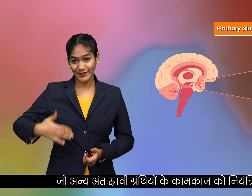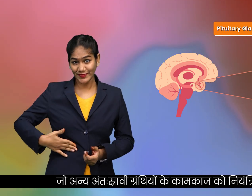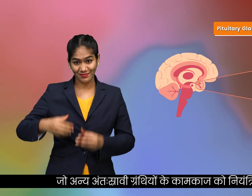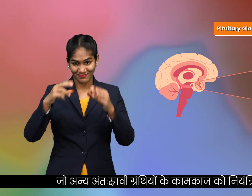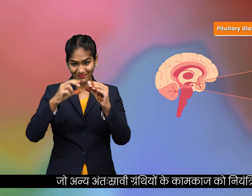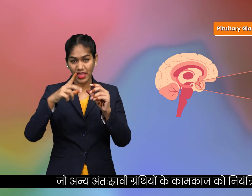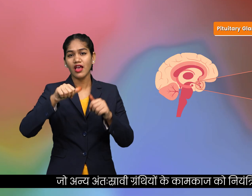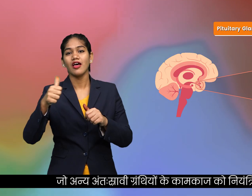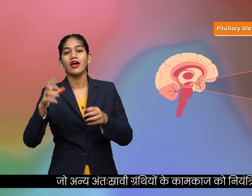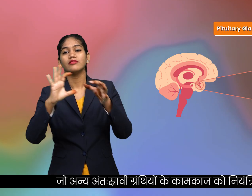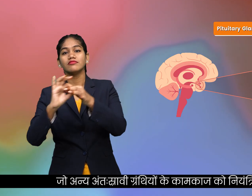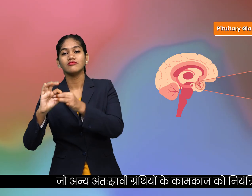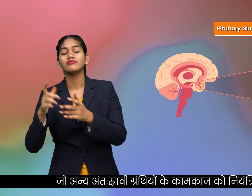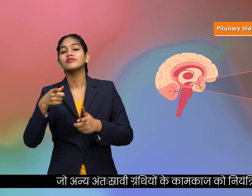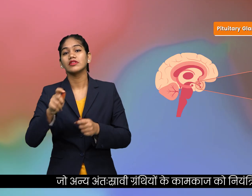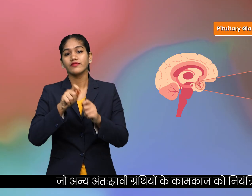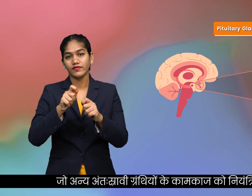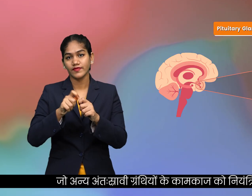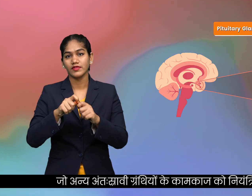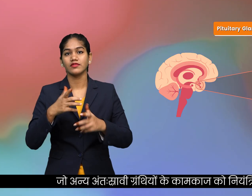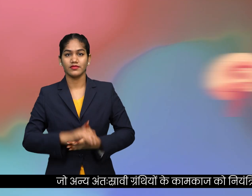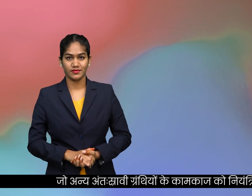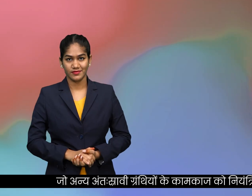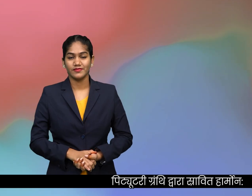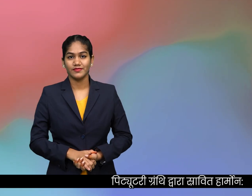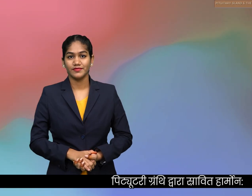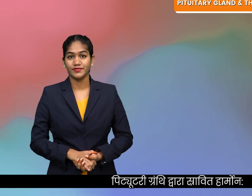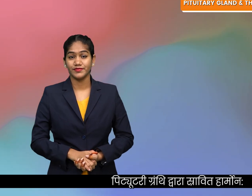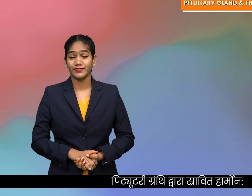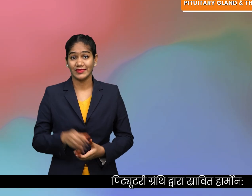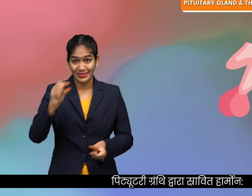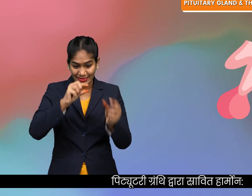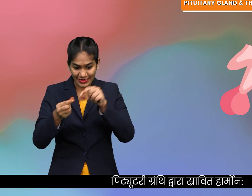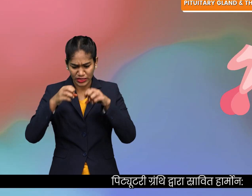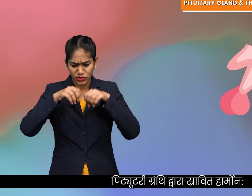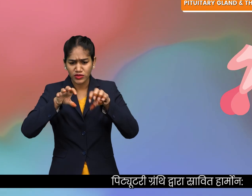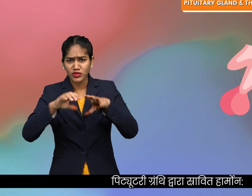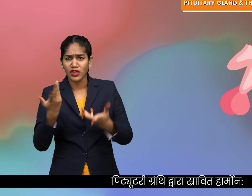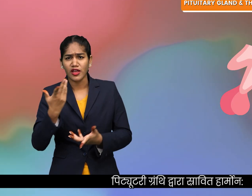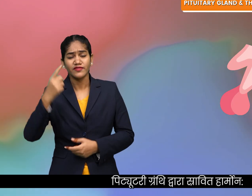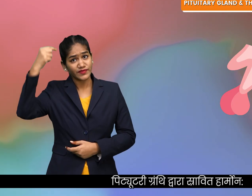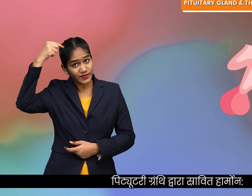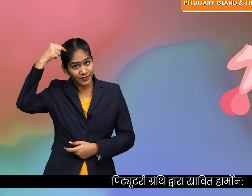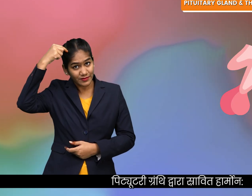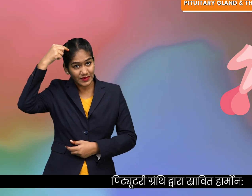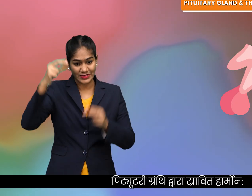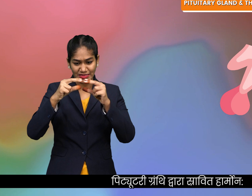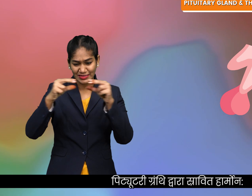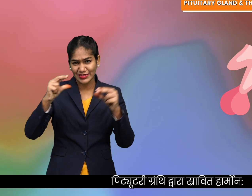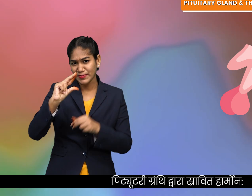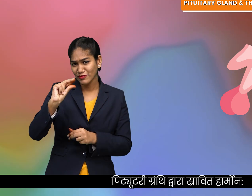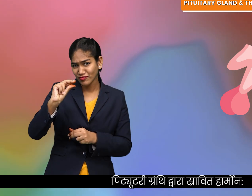के कामकाज को नियंत्रित करते हैं। पिट्यूटरी ग्लैंड द्वारा स्रावित